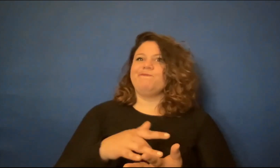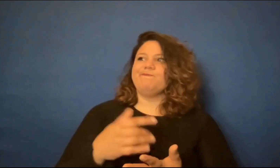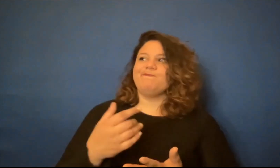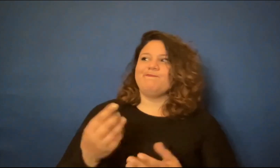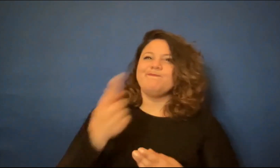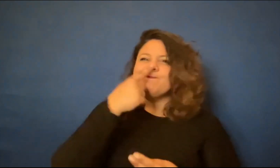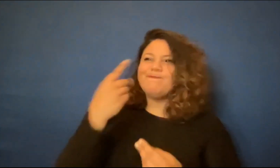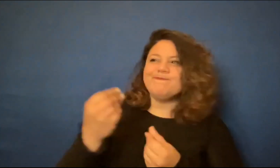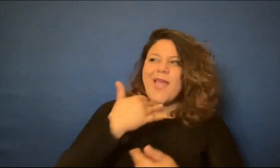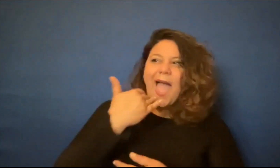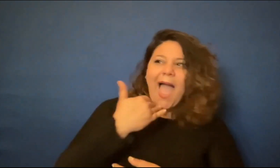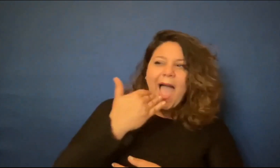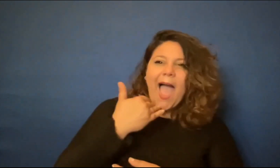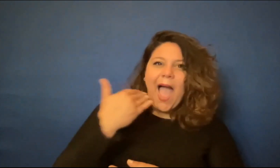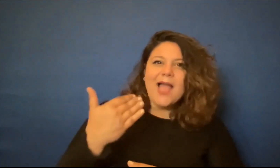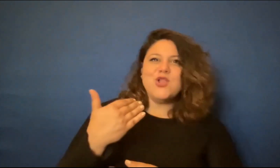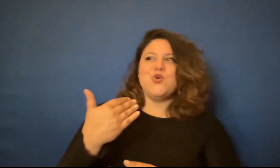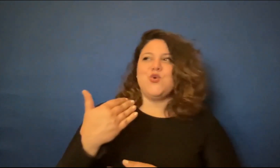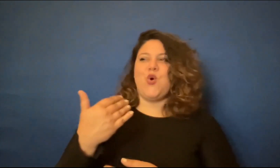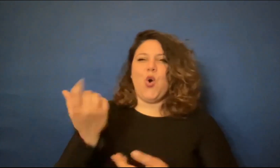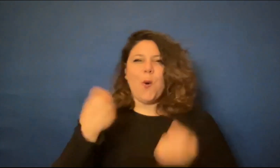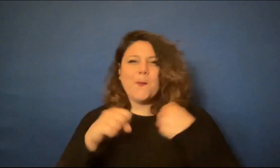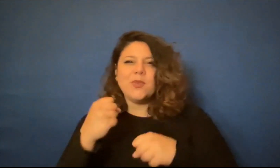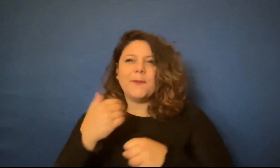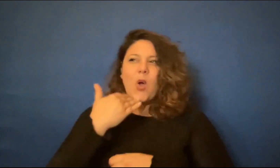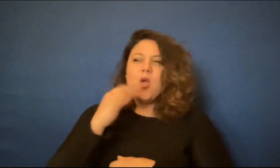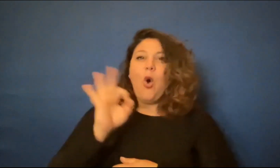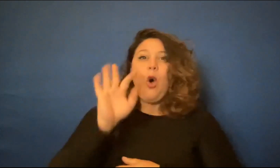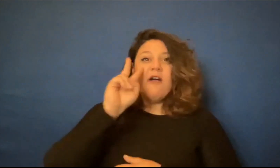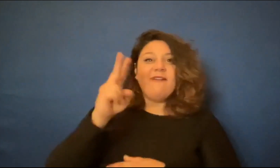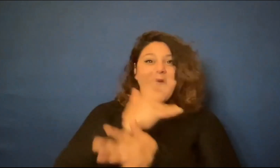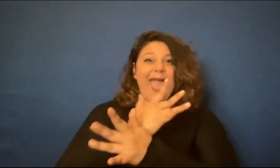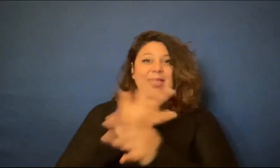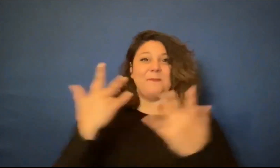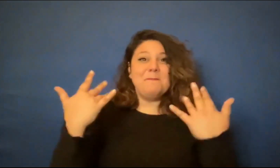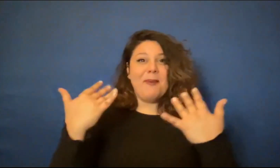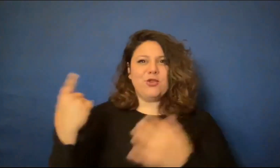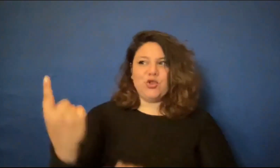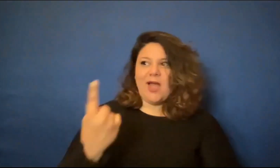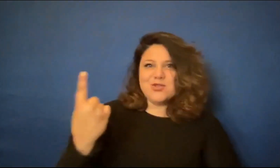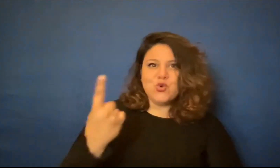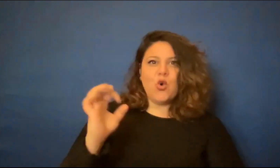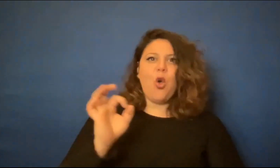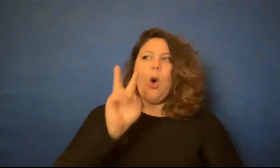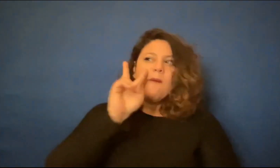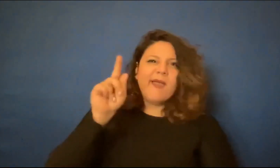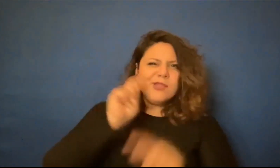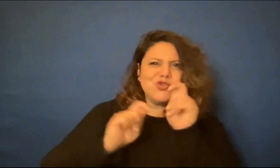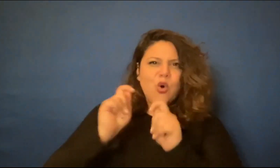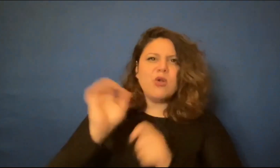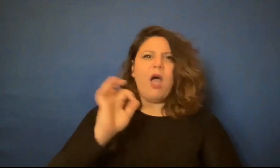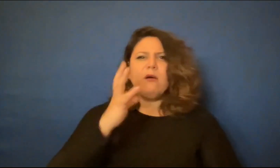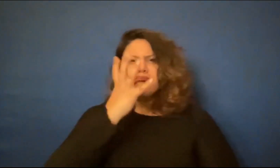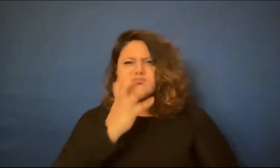de los niños, pues que observamos que en el patio está solo, que observamos que llora, que observamos que está más triste,